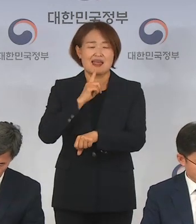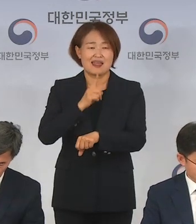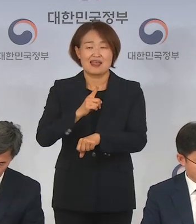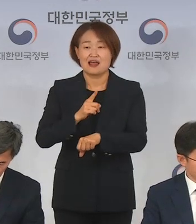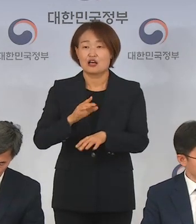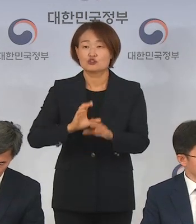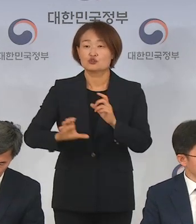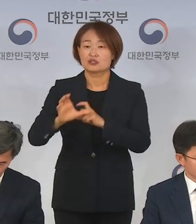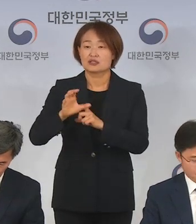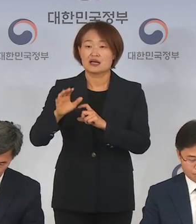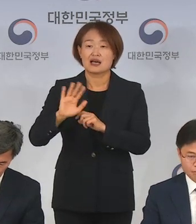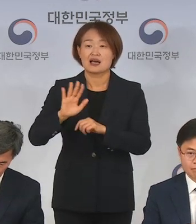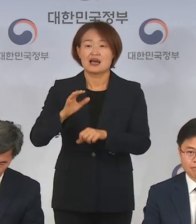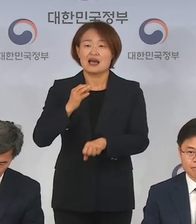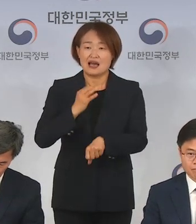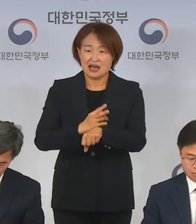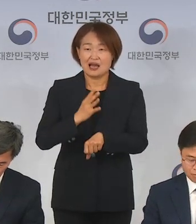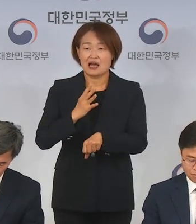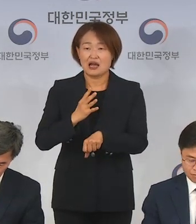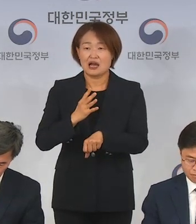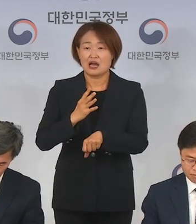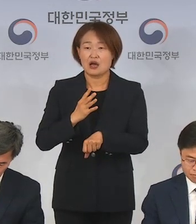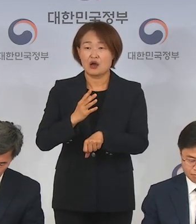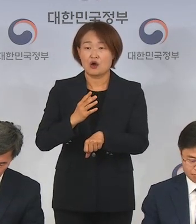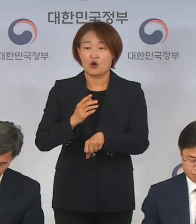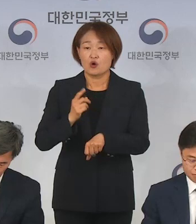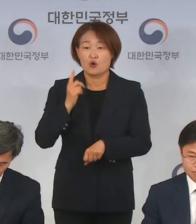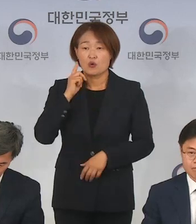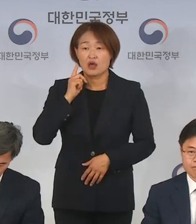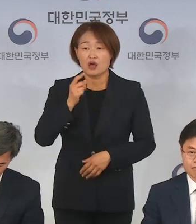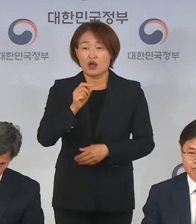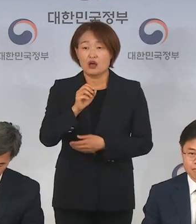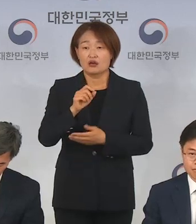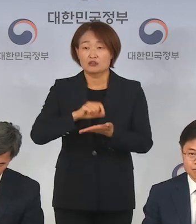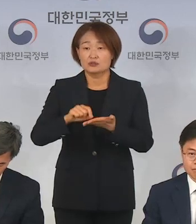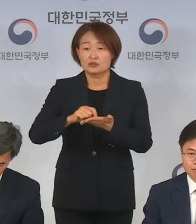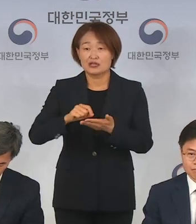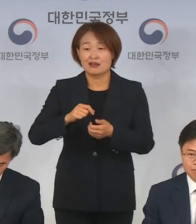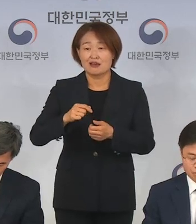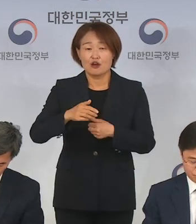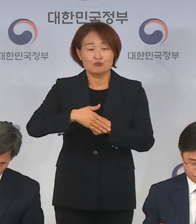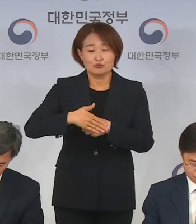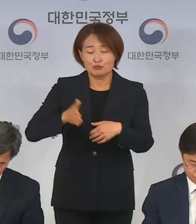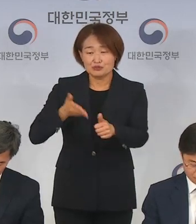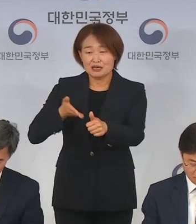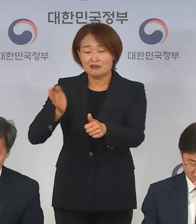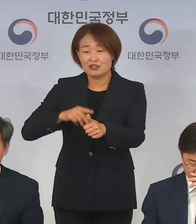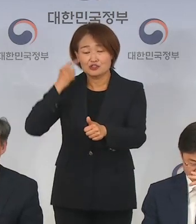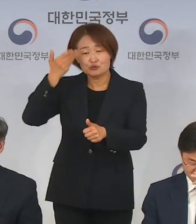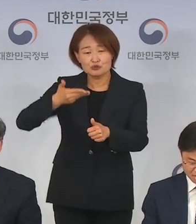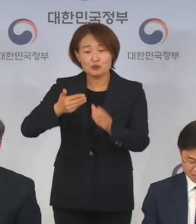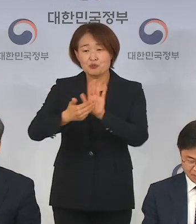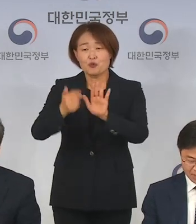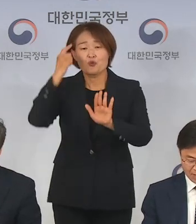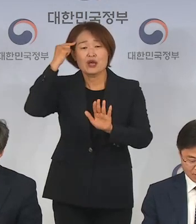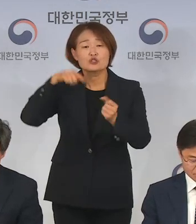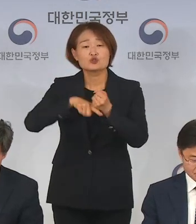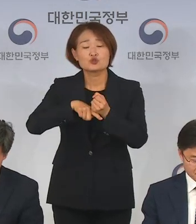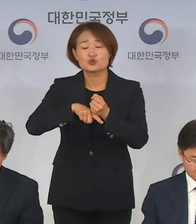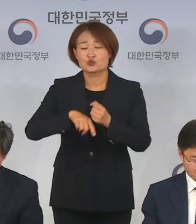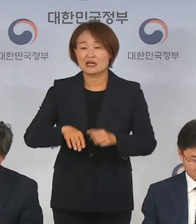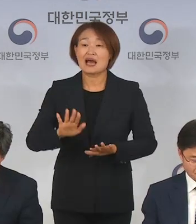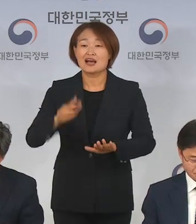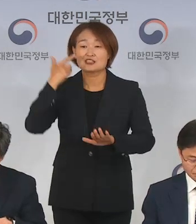사항은 저희 담당 부서에 단순한 겁니다. 네? 아, 왜 언론의 협조를 요청하면서 질문하겠다는데 그런 이유로 그러십니까? 네? 그러면은